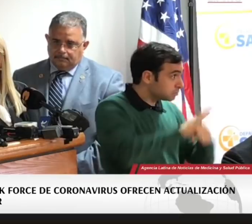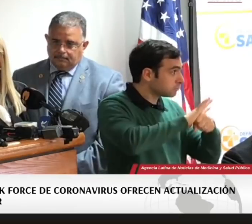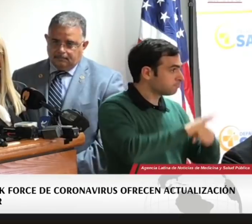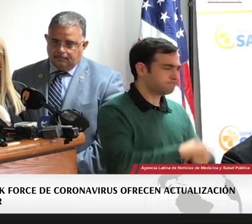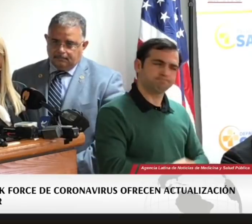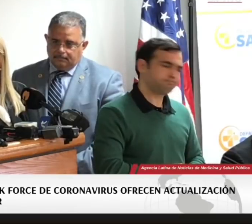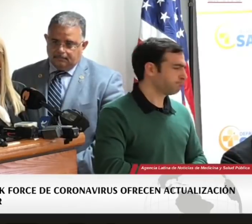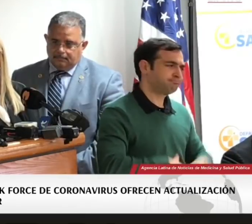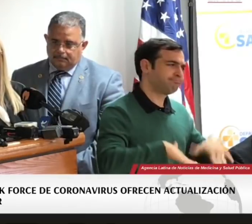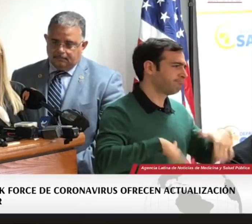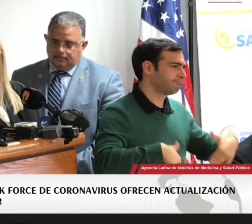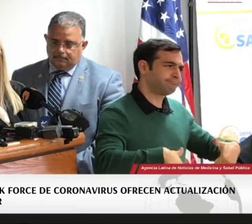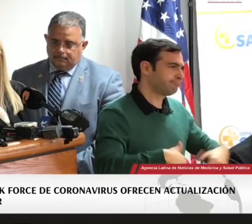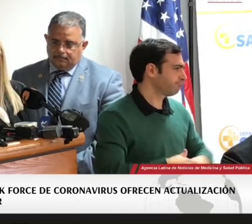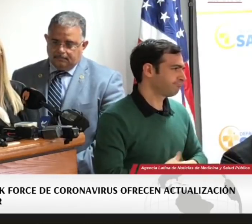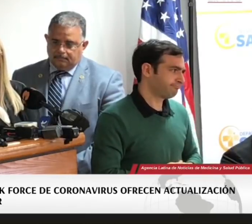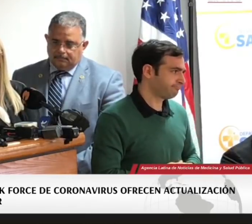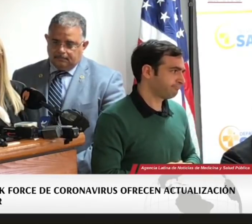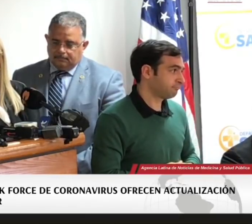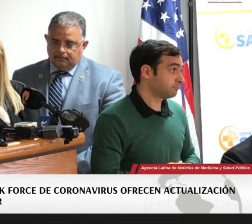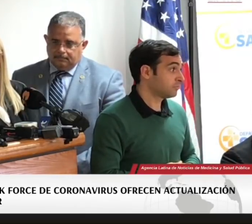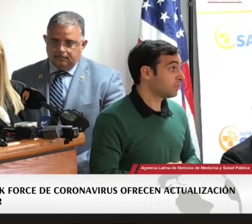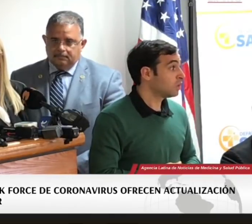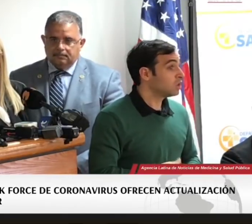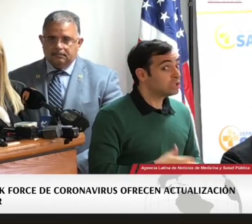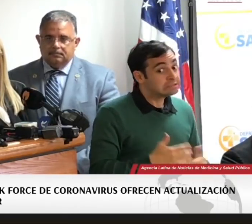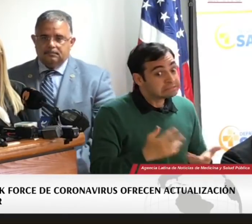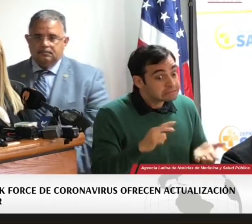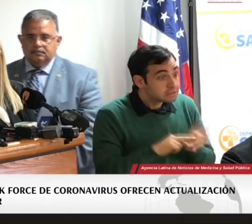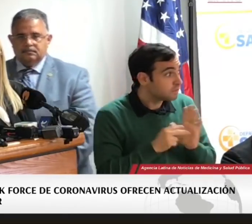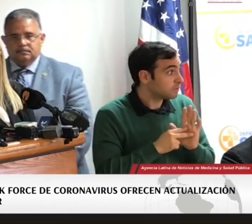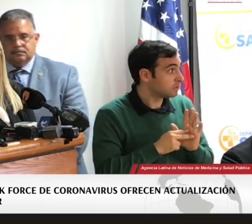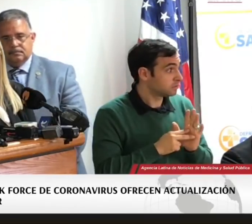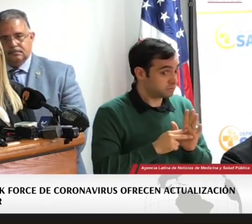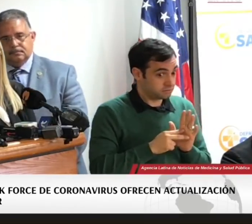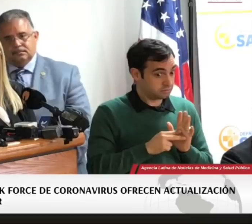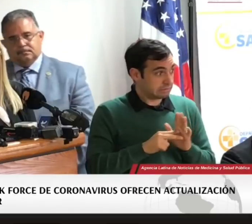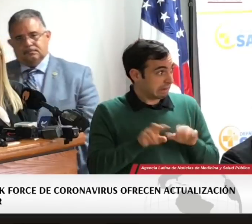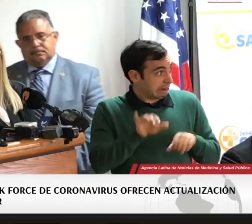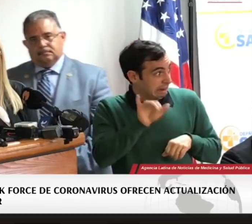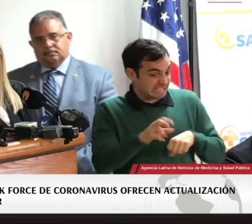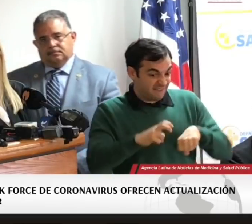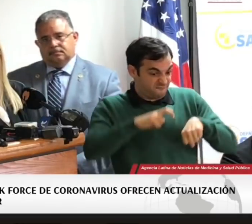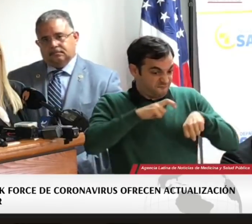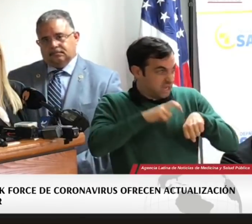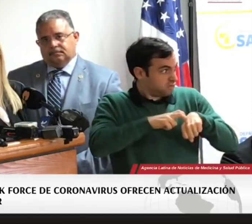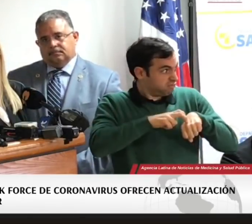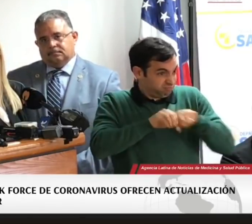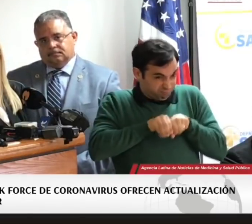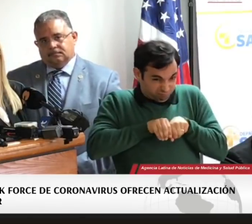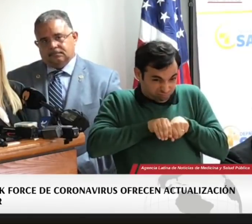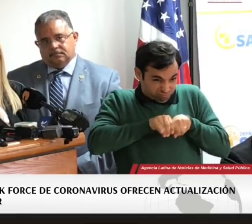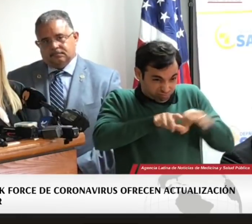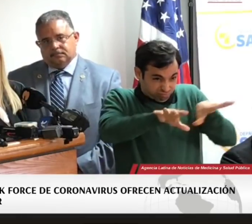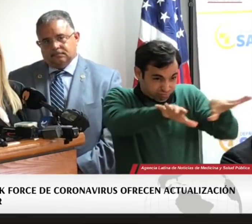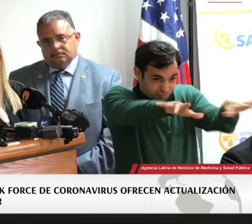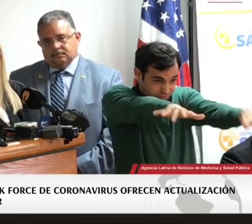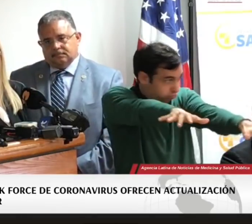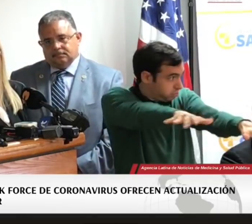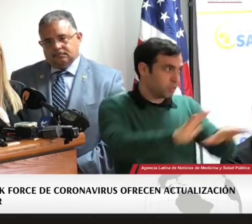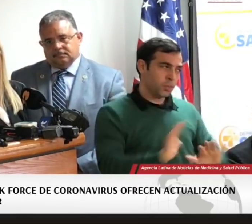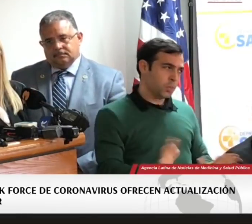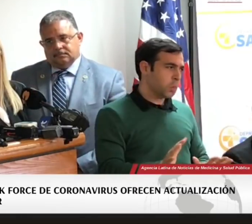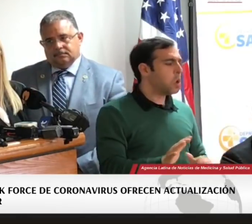tanto no se ha establecido una transmisión del virus, por lo tanto estamos en una posición de bajo